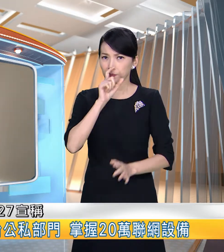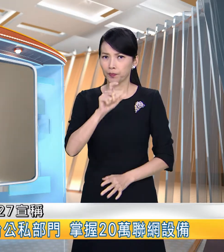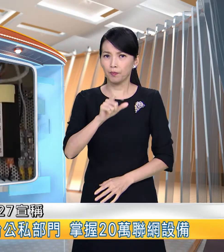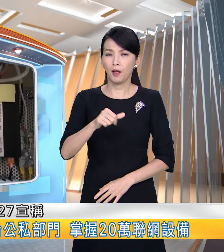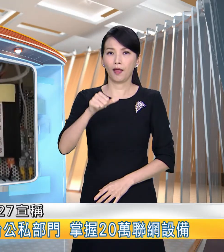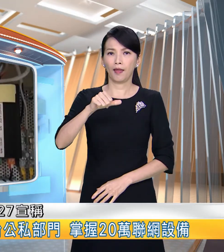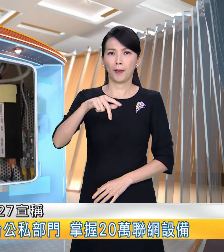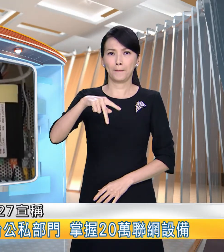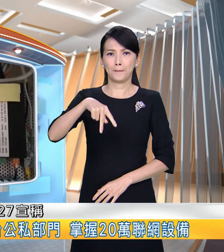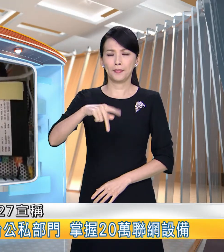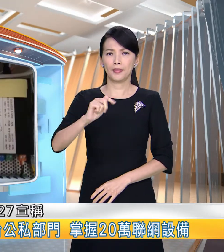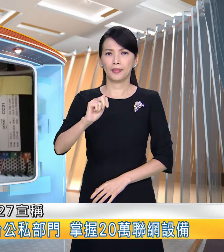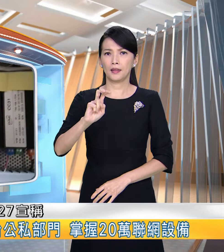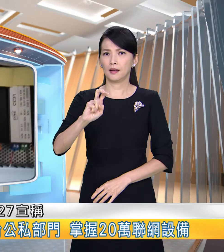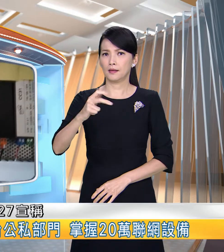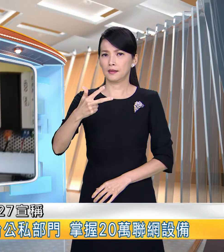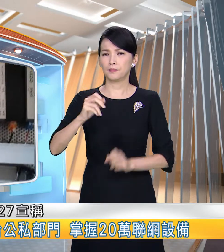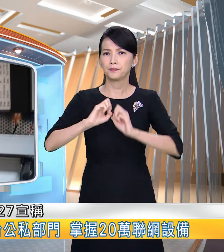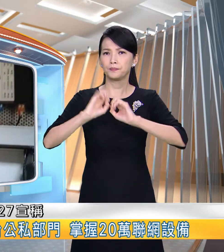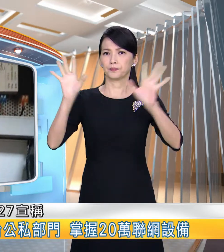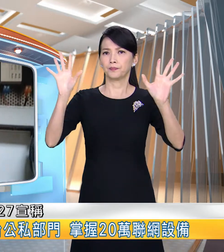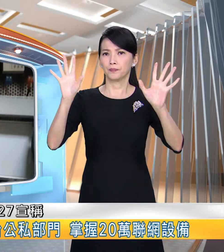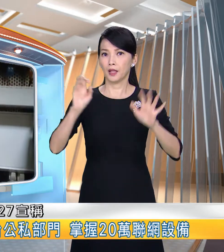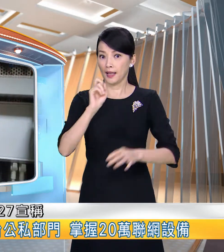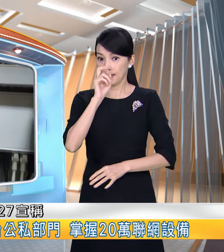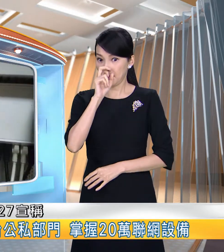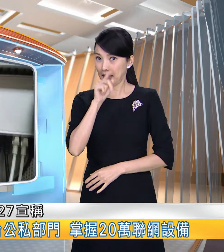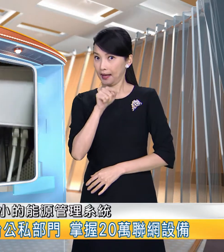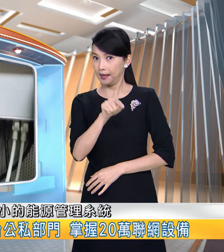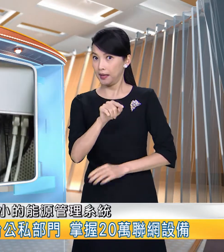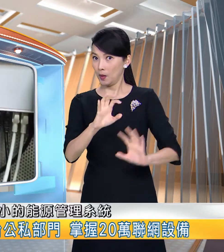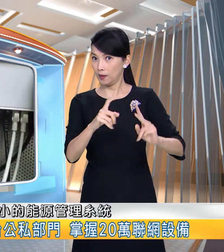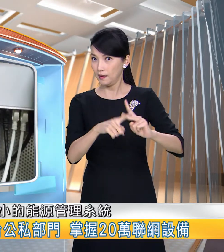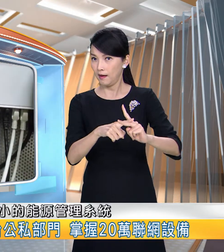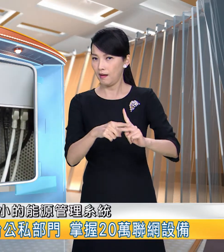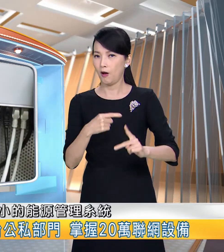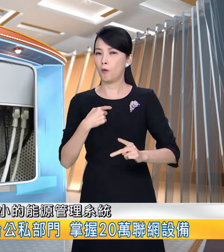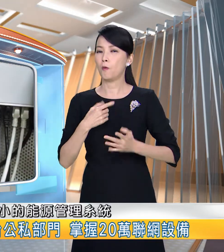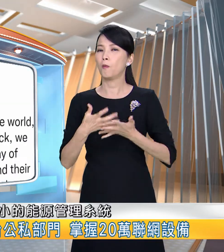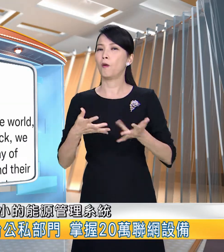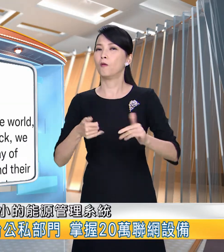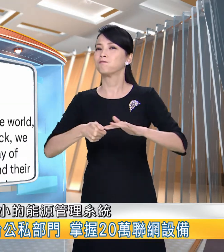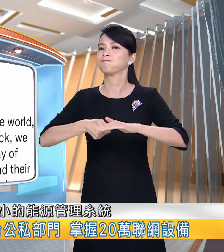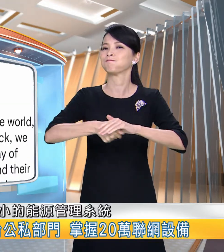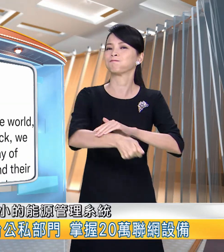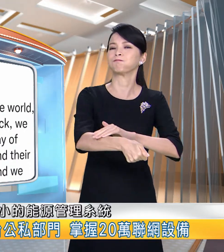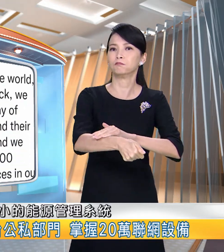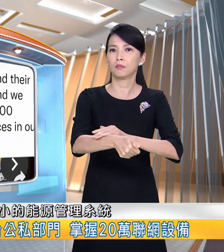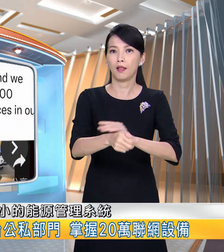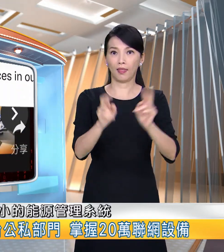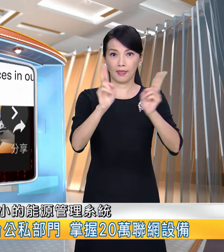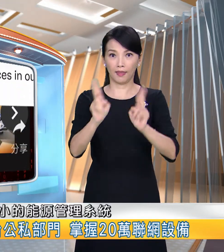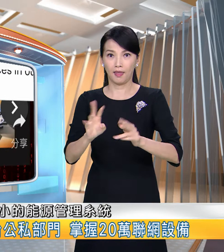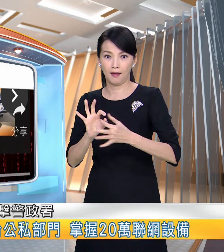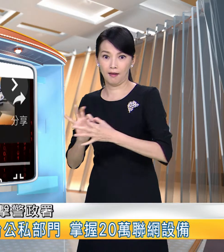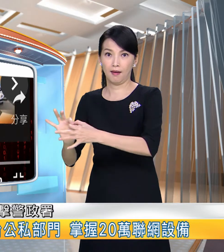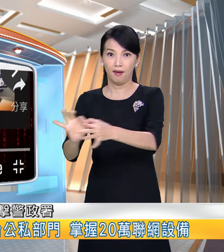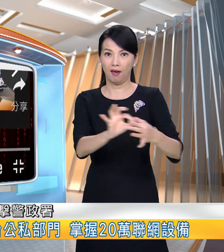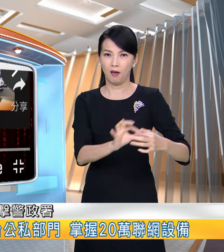织 APT27 宣称攻击宜兰某国小的能源管理系统，也说过去